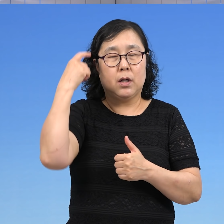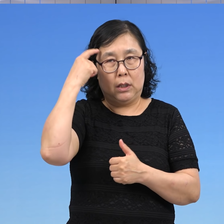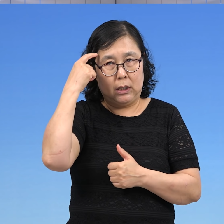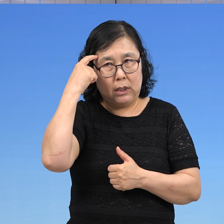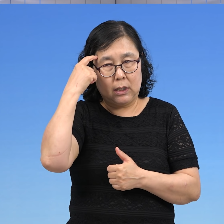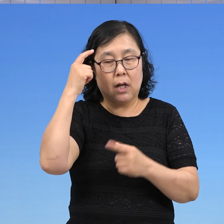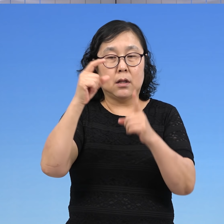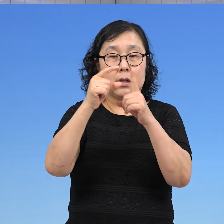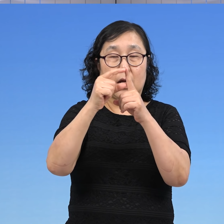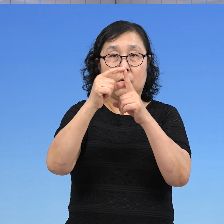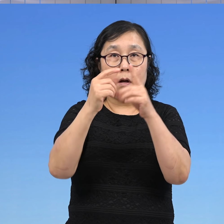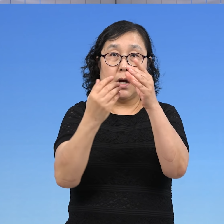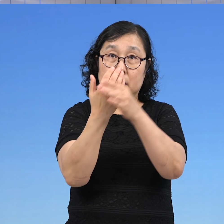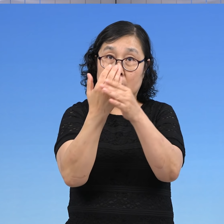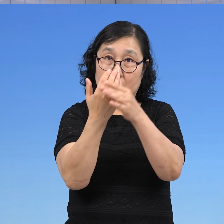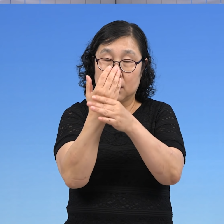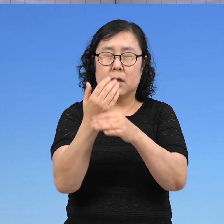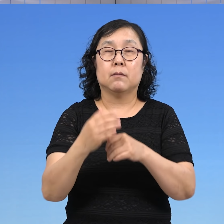소명의식